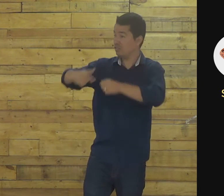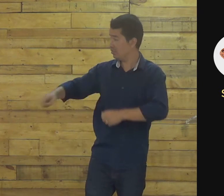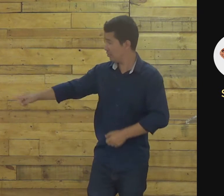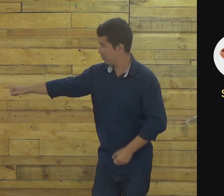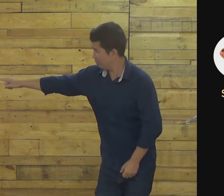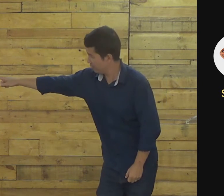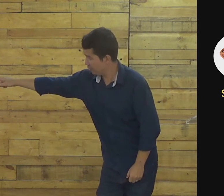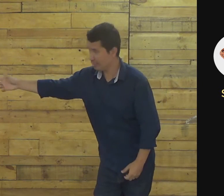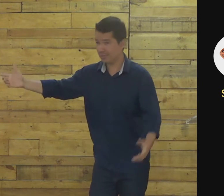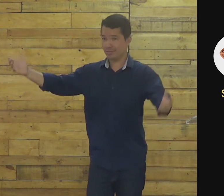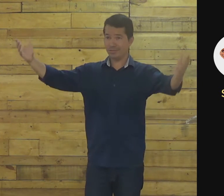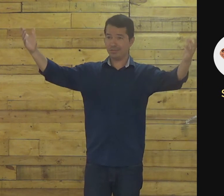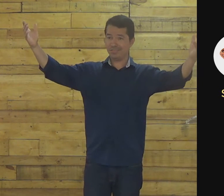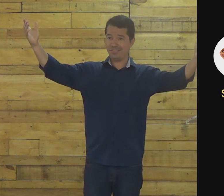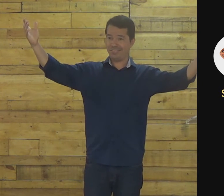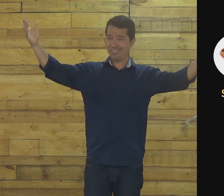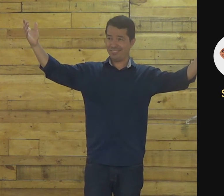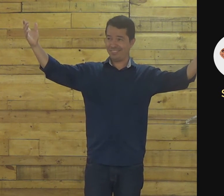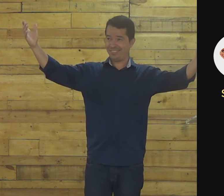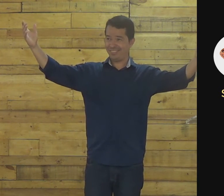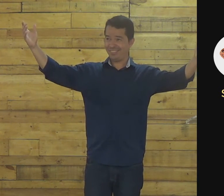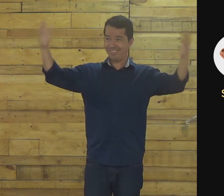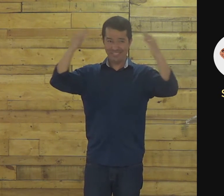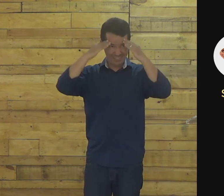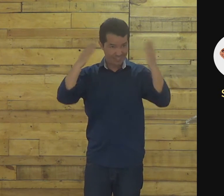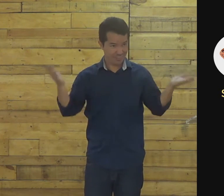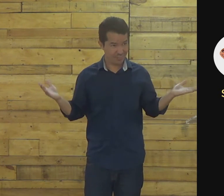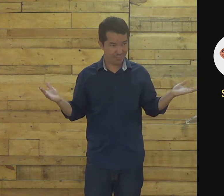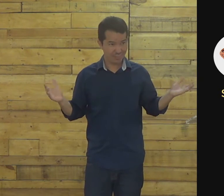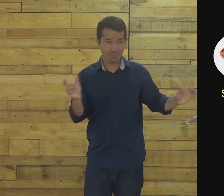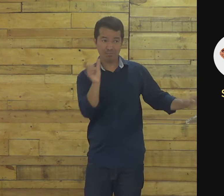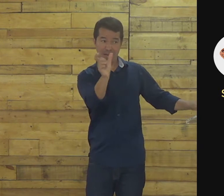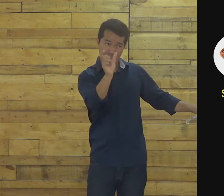quê. Você está reabastecendo.